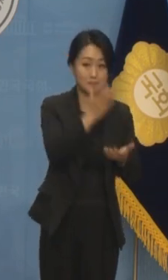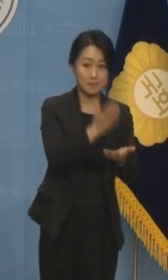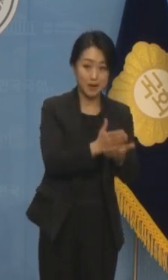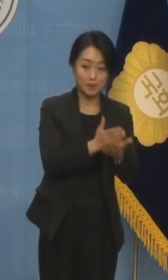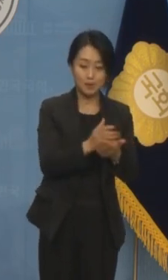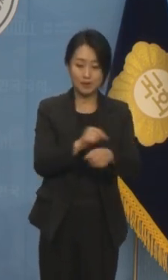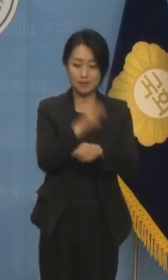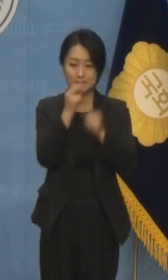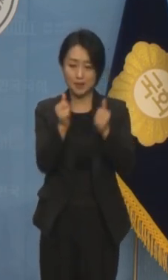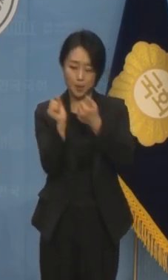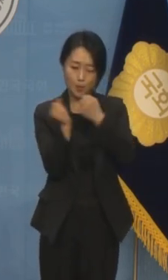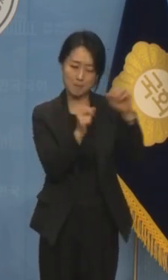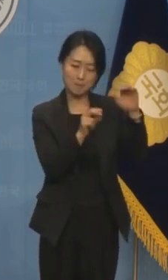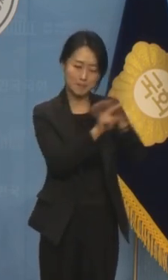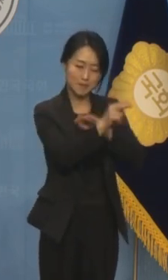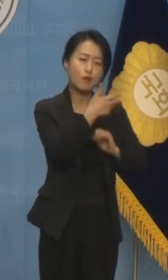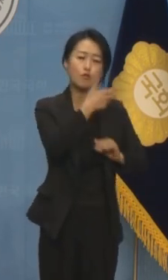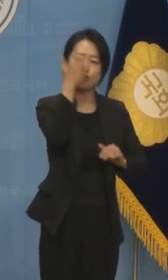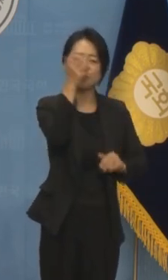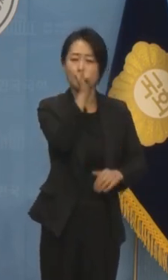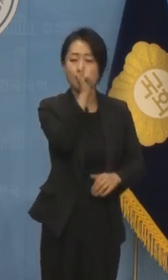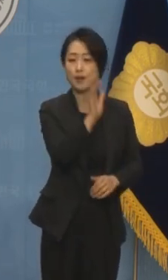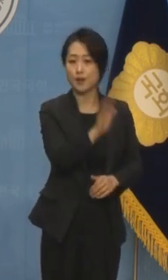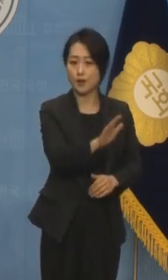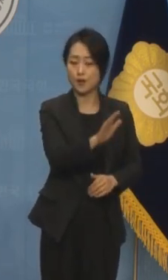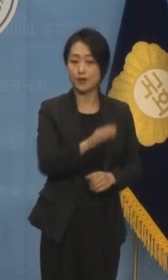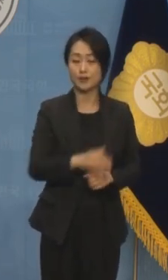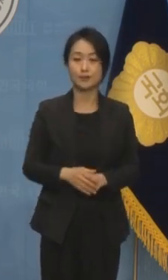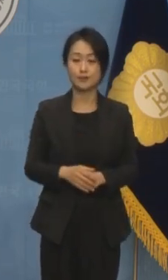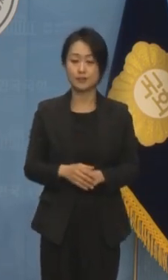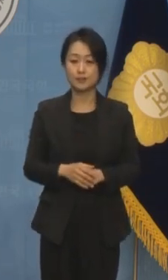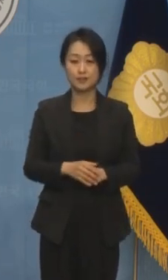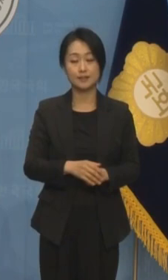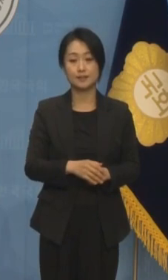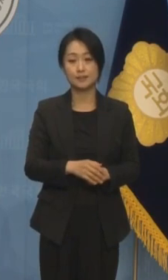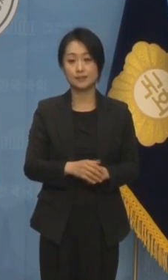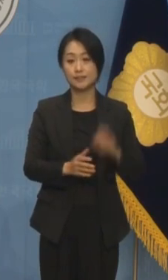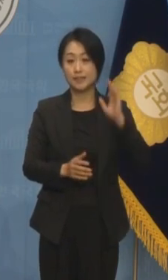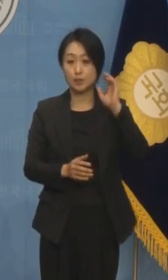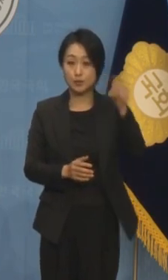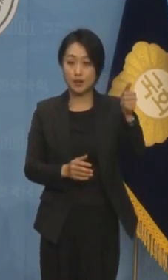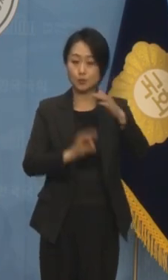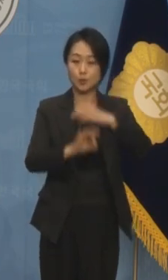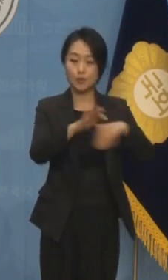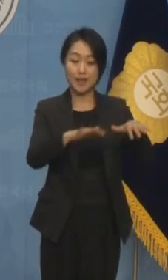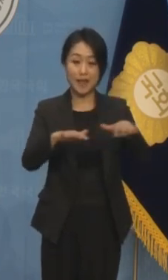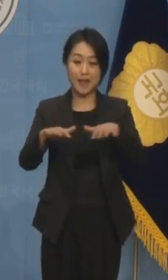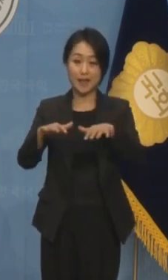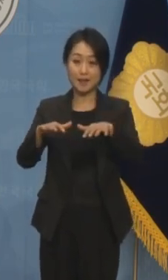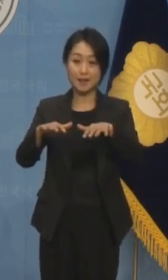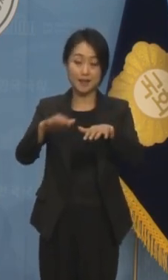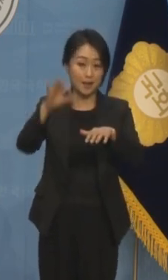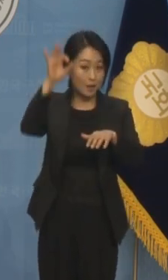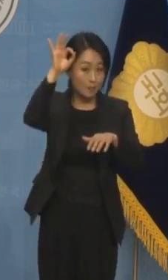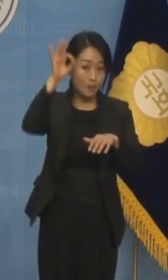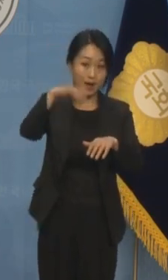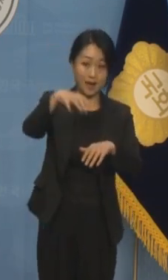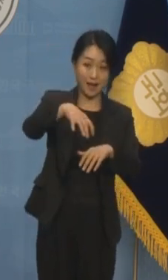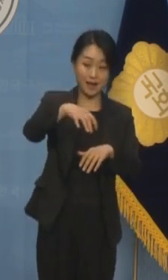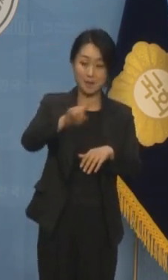아닙니까? 윤석열 대통령이 가능성이 있다는 말만 듣고 동해바다에 140억 배럴에